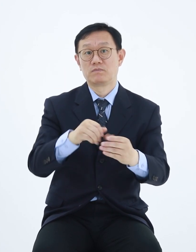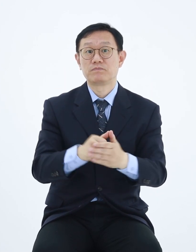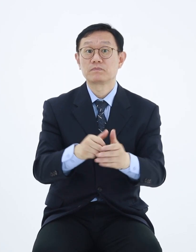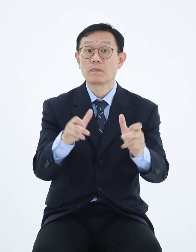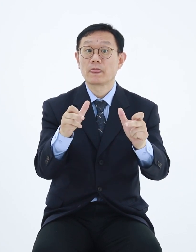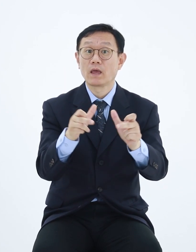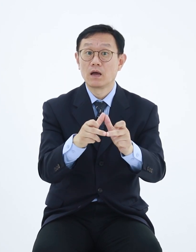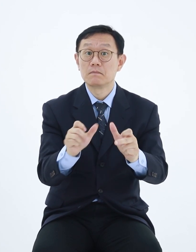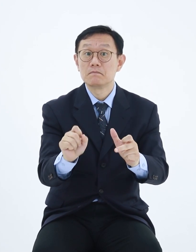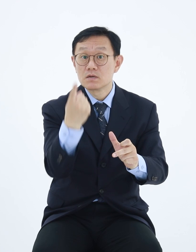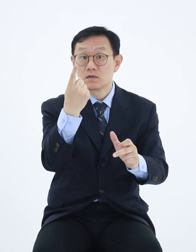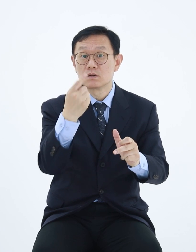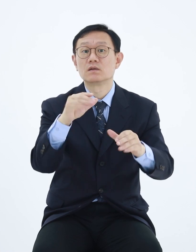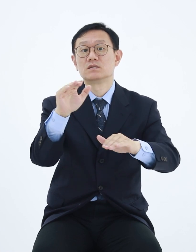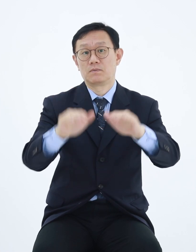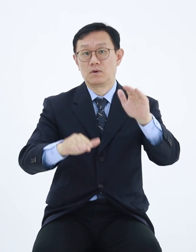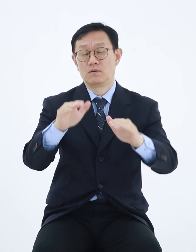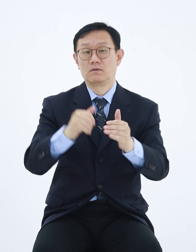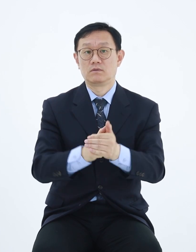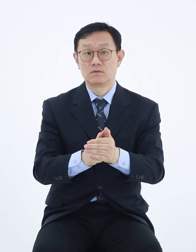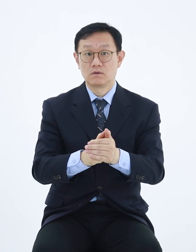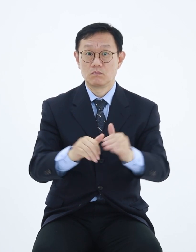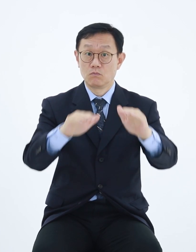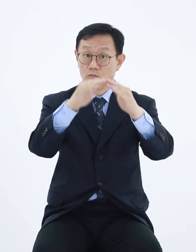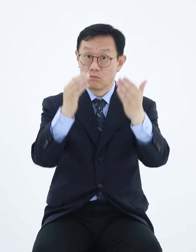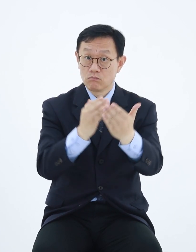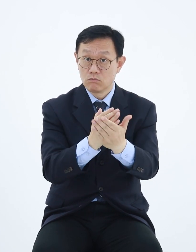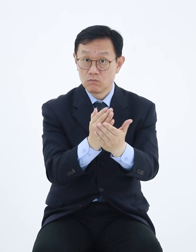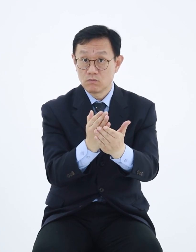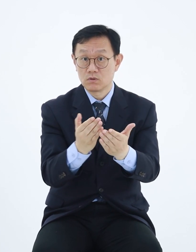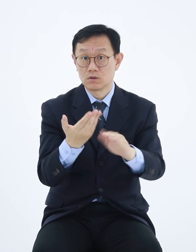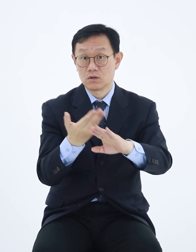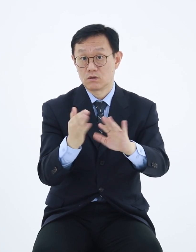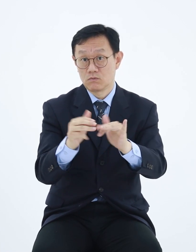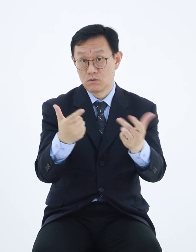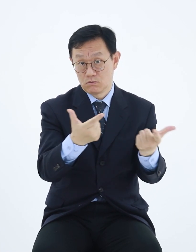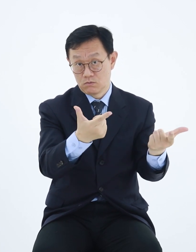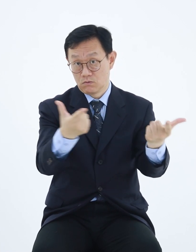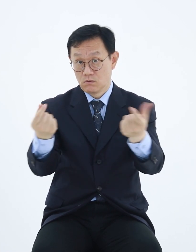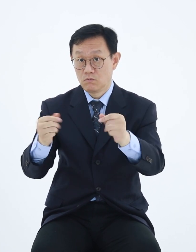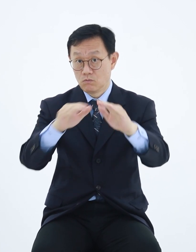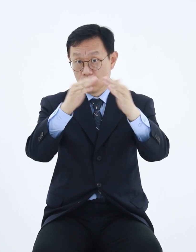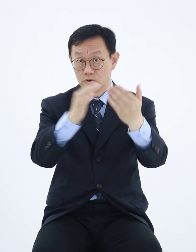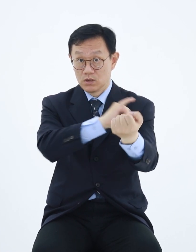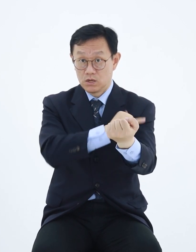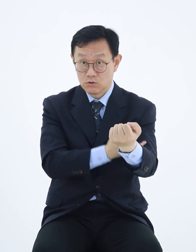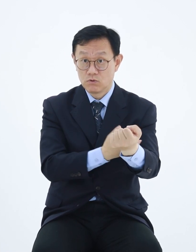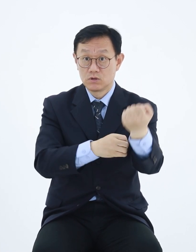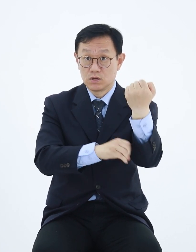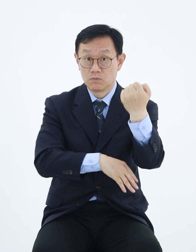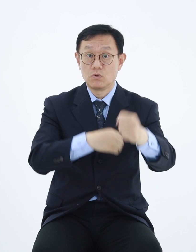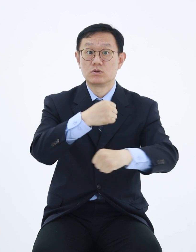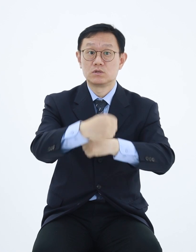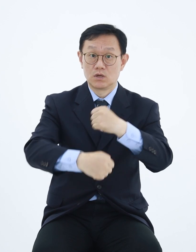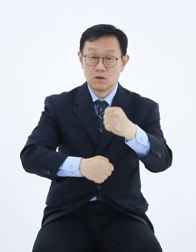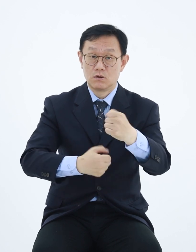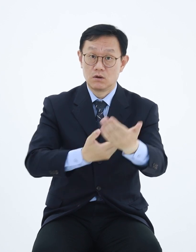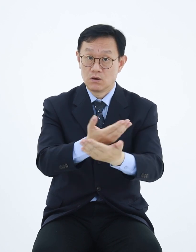장애로 인한 차별. 모든 분야에서 다른 사람과 동등하게 모든 인권과 기본적인 자유를 향유하거나 행사하는